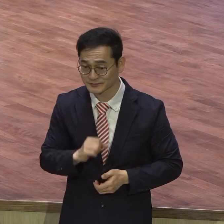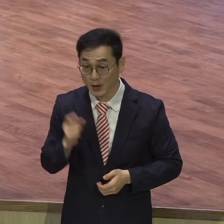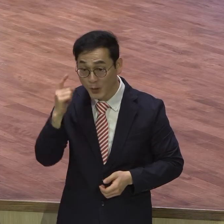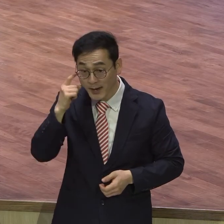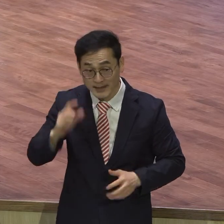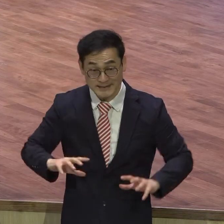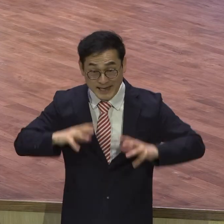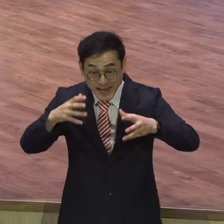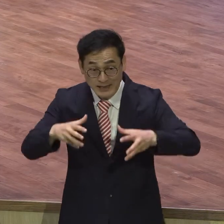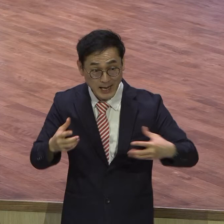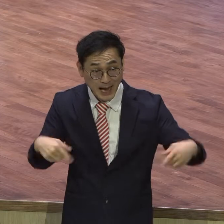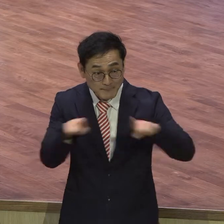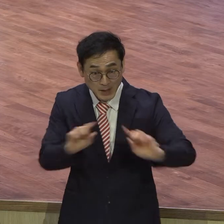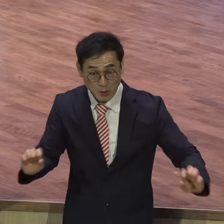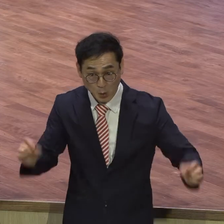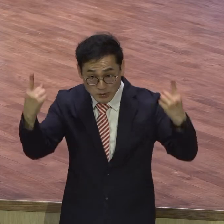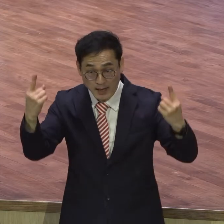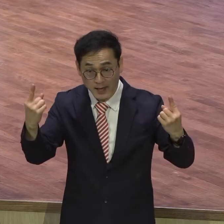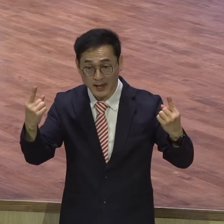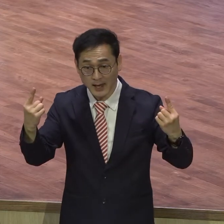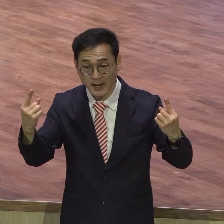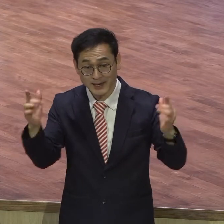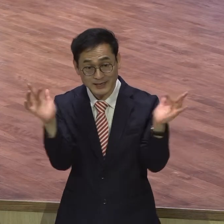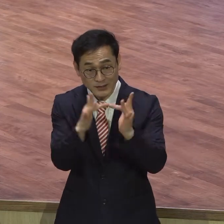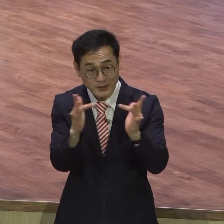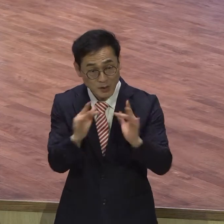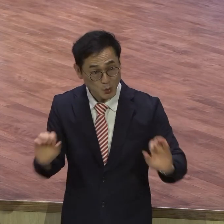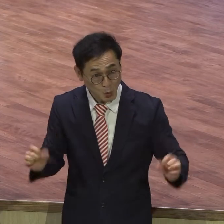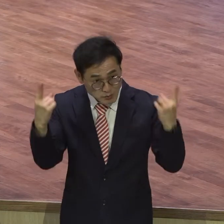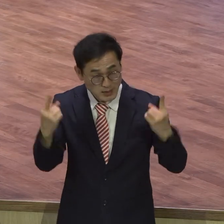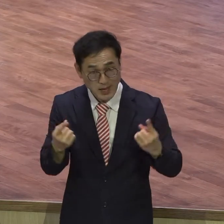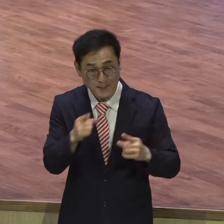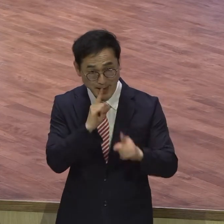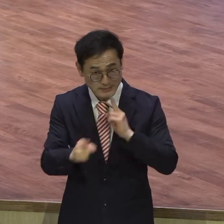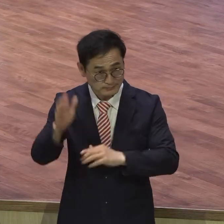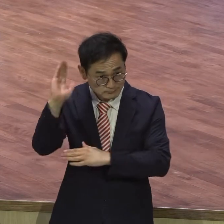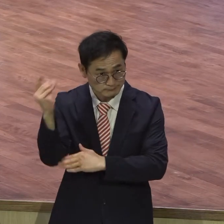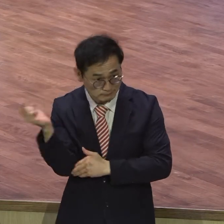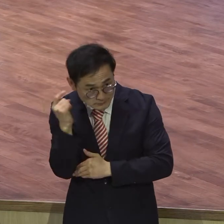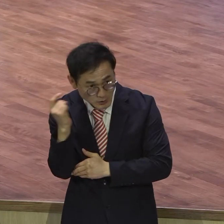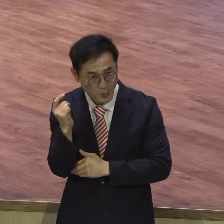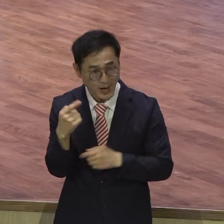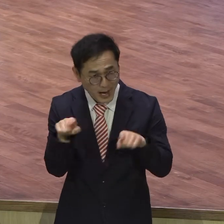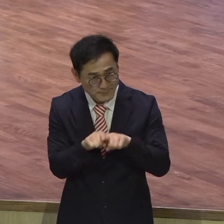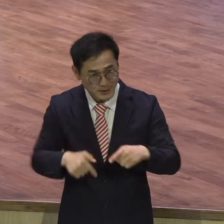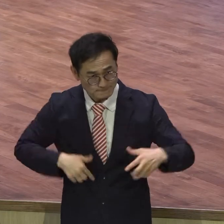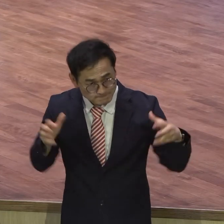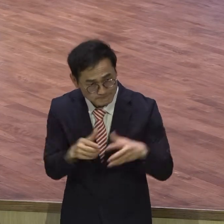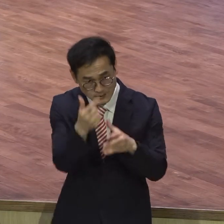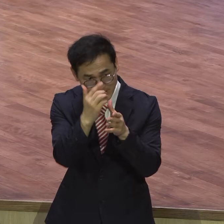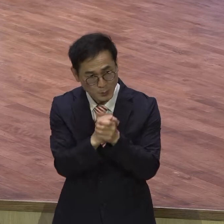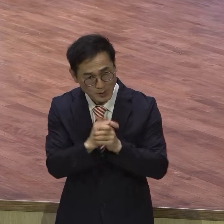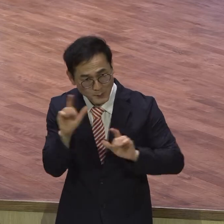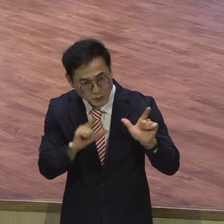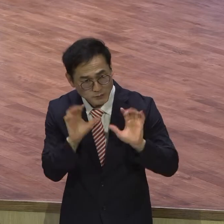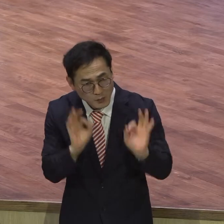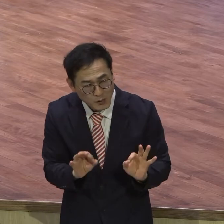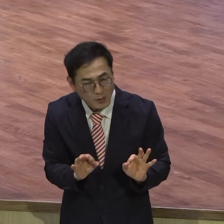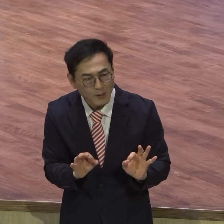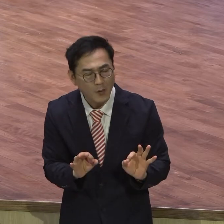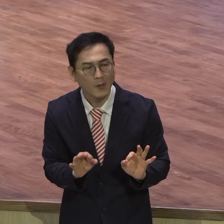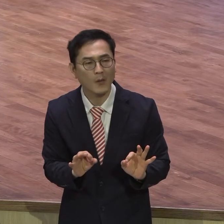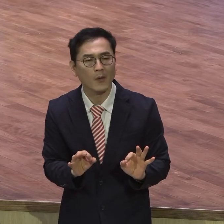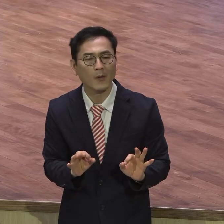세계 현장에서 함께 동시에 같이 메시지를 듣고 함께 기도하면서 그렇게 나아가는 모습이